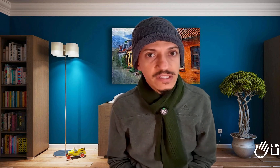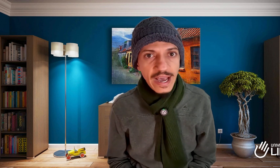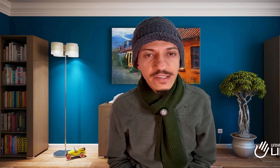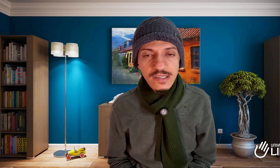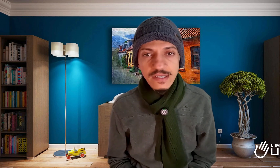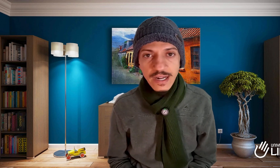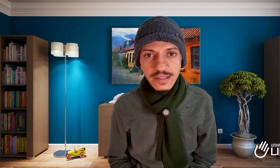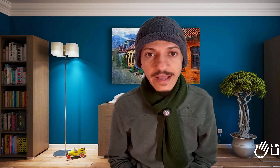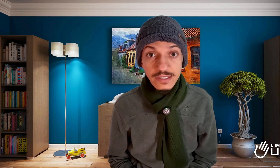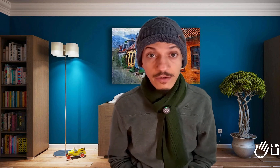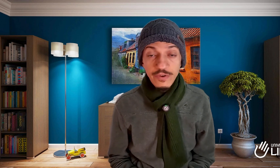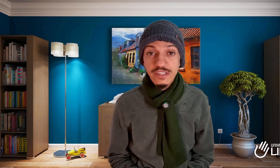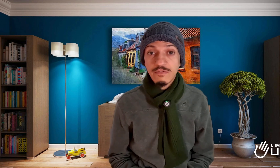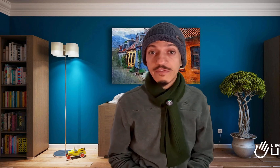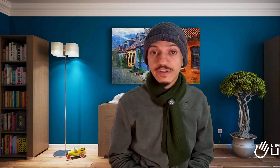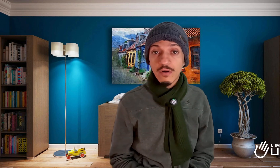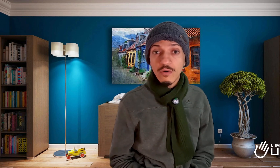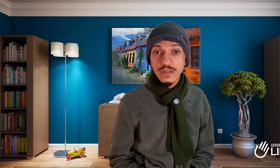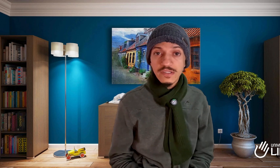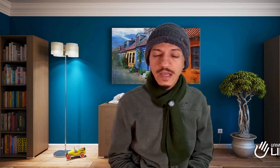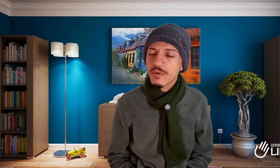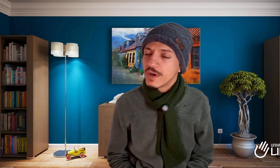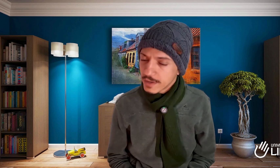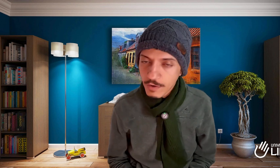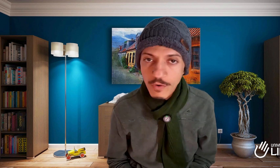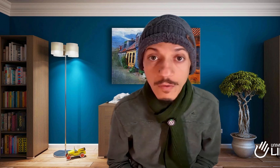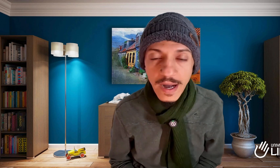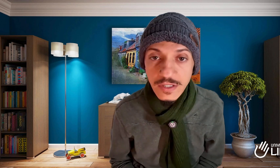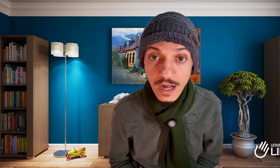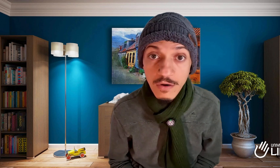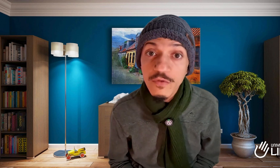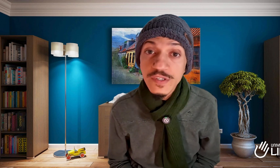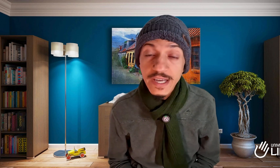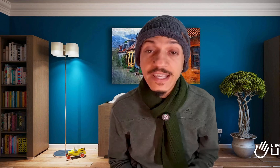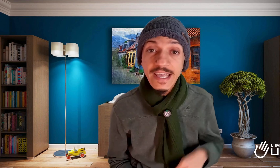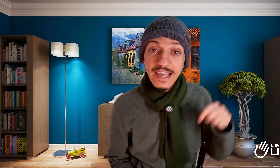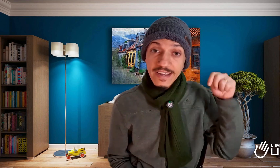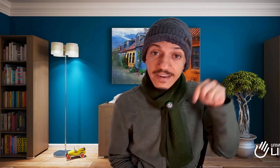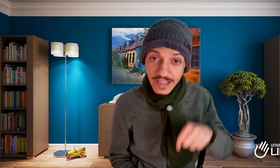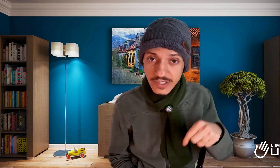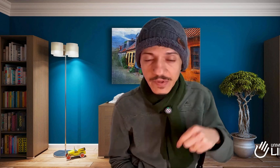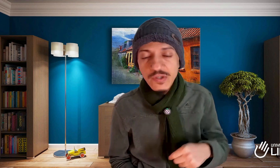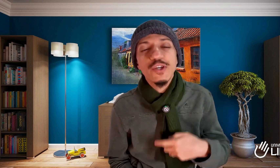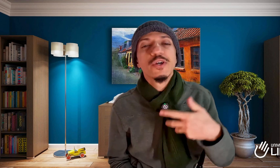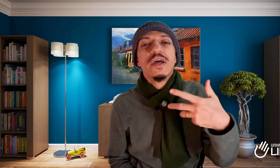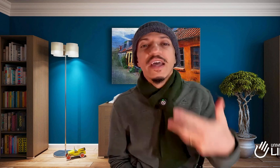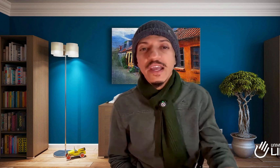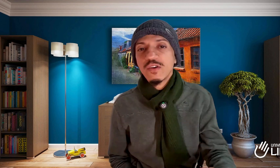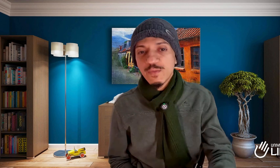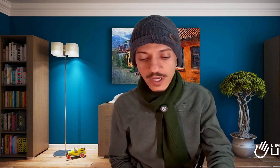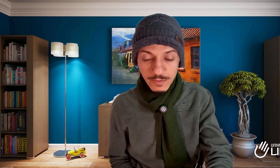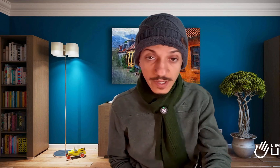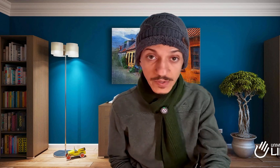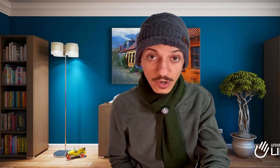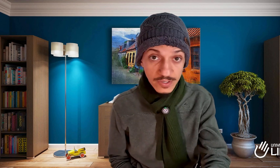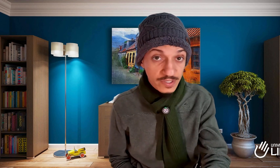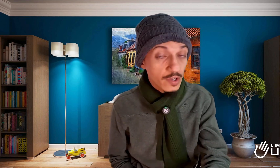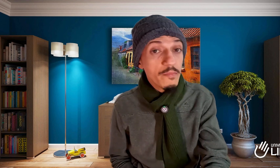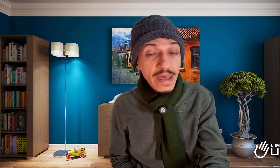insights e estratégias que eu fui desenvolvendo ao longo desse tempo que eu vou compartilhar com você aqui neste episódio e nos próximos episódios. Então mesmo